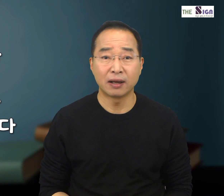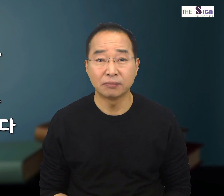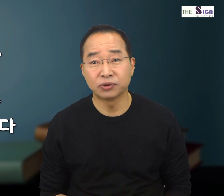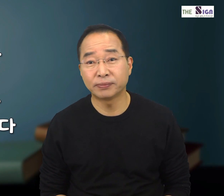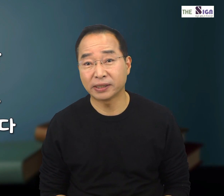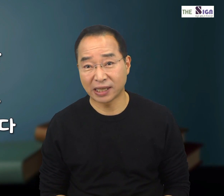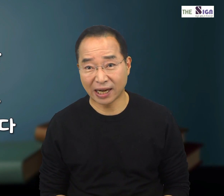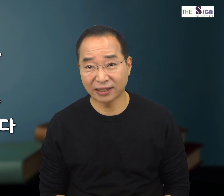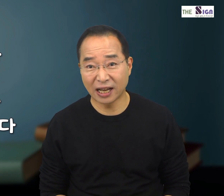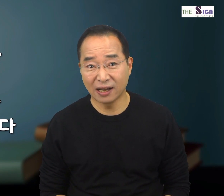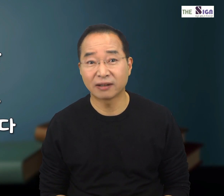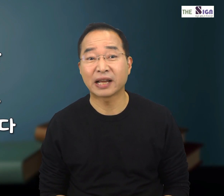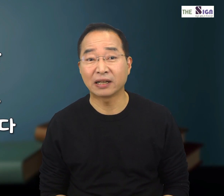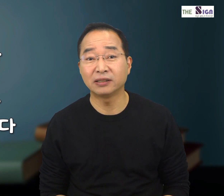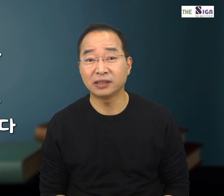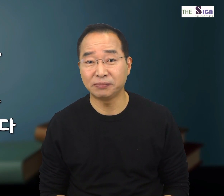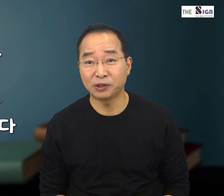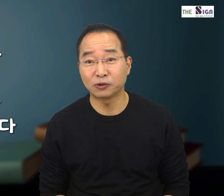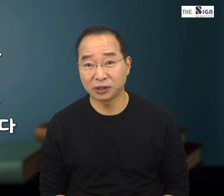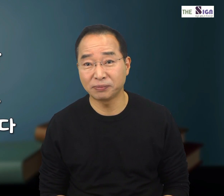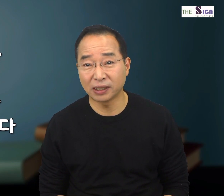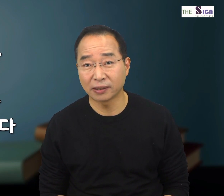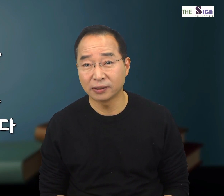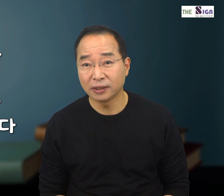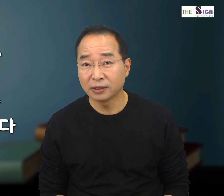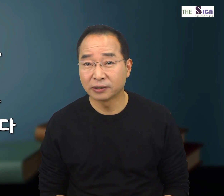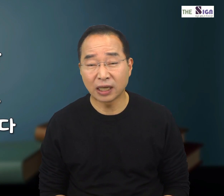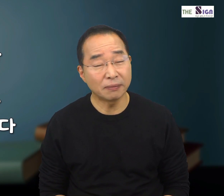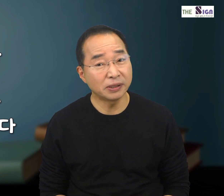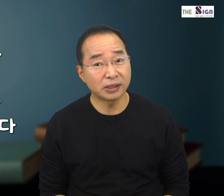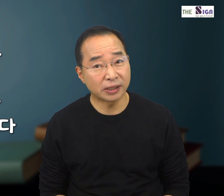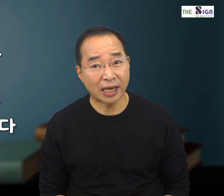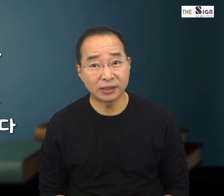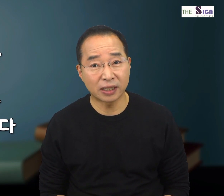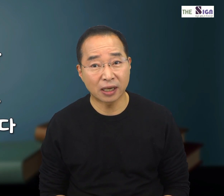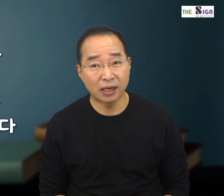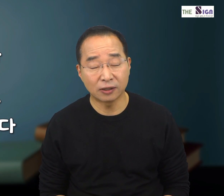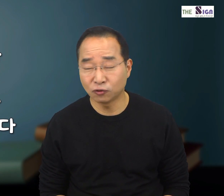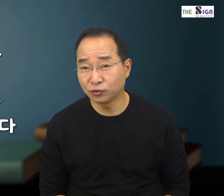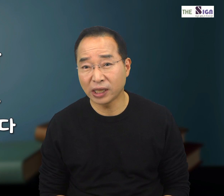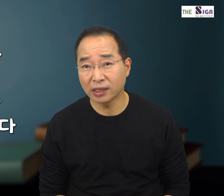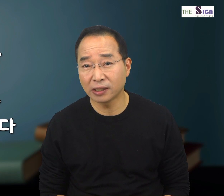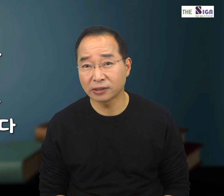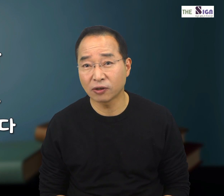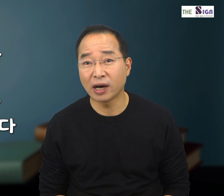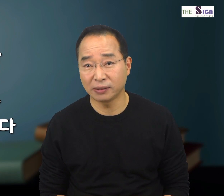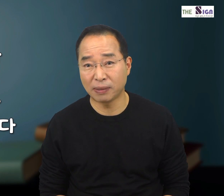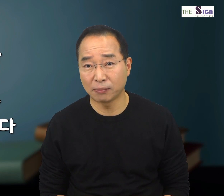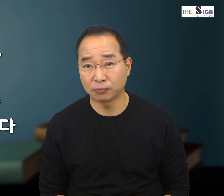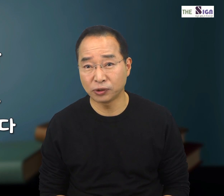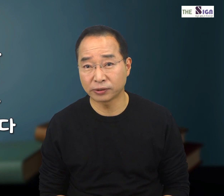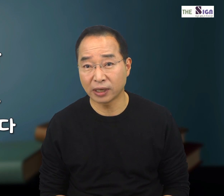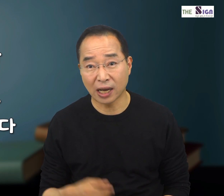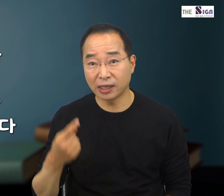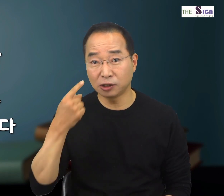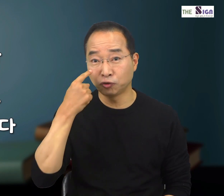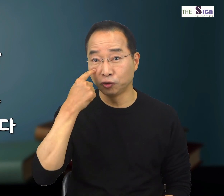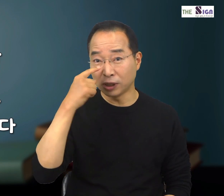무슨 말인지 알았다 라는 의미로도 씁니다. 그 다음 이제 가지다가 눈에서 하는 방법도 있어요. 아까 이제 눈하고